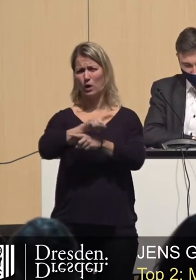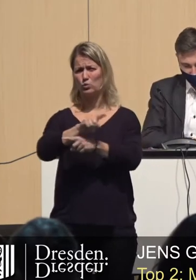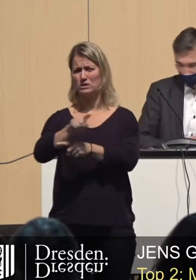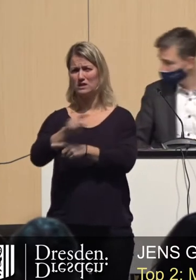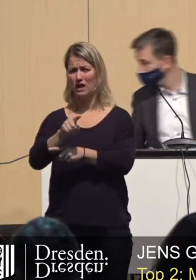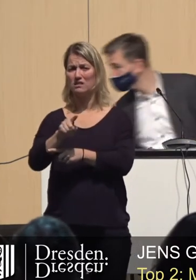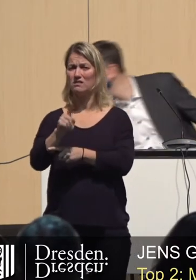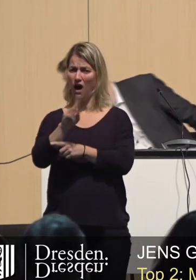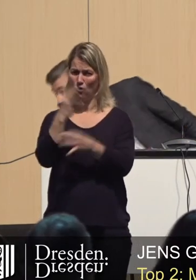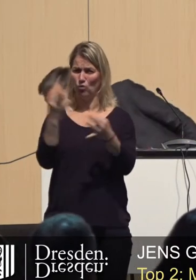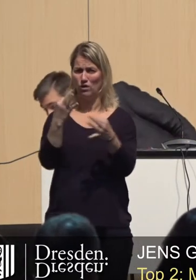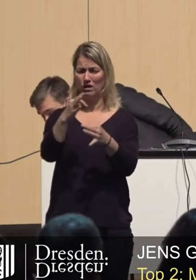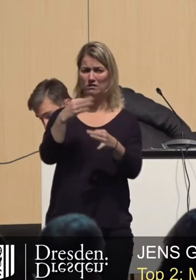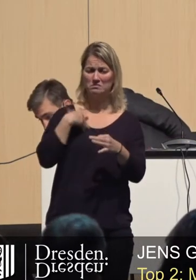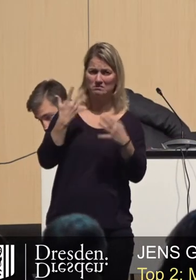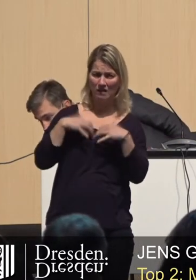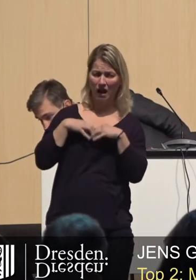ihre Existenz Gedanken machen,